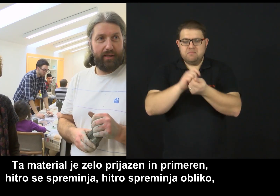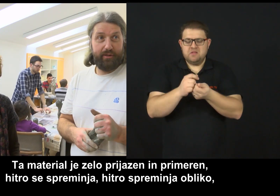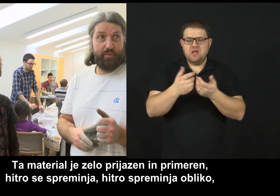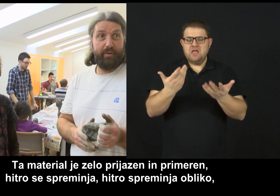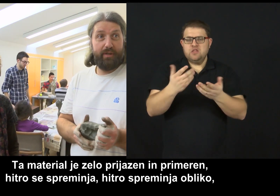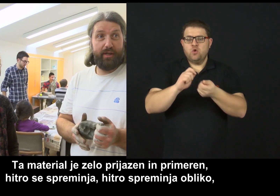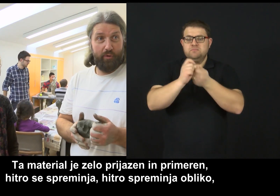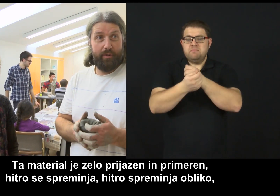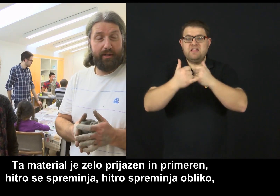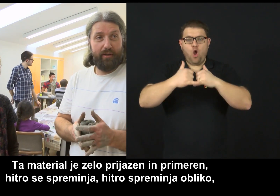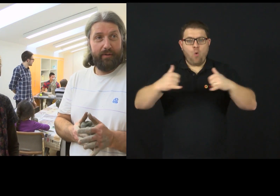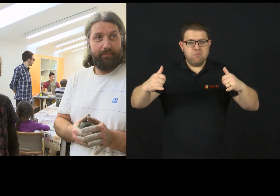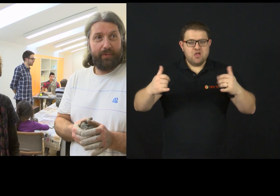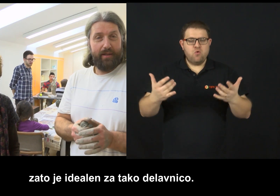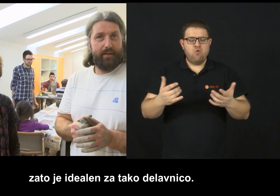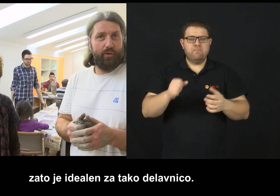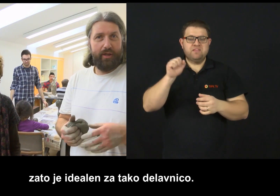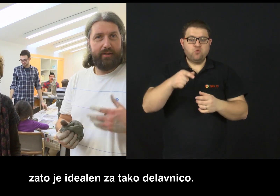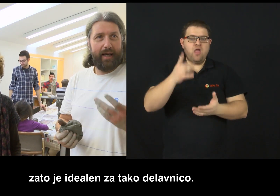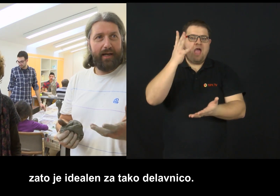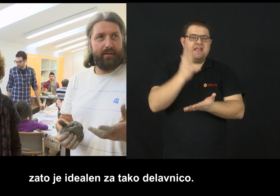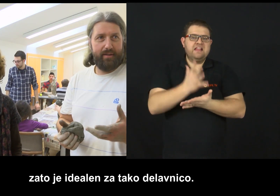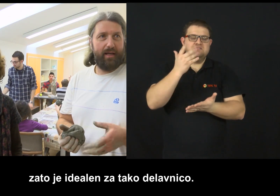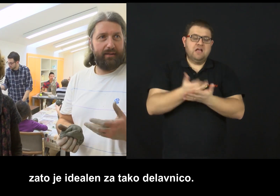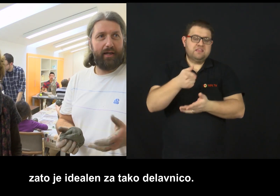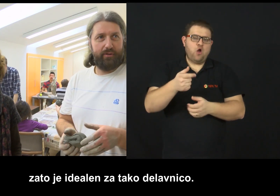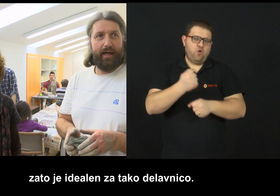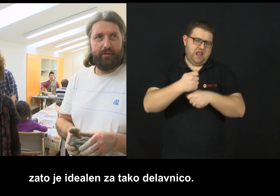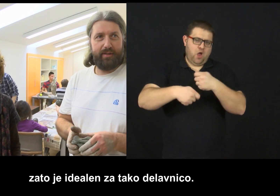hitro spreminja obliko, zato je idealen za tako delavnico.